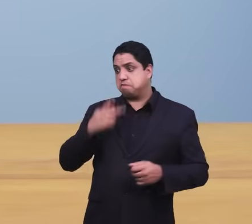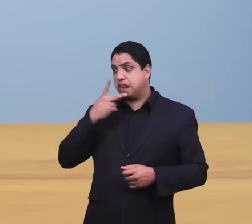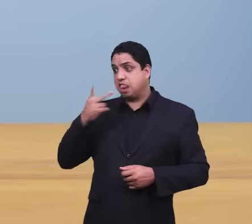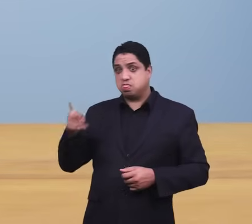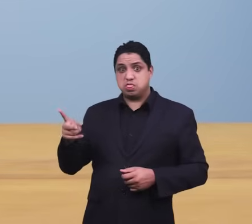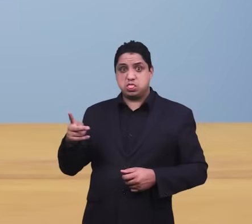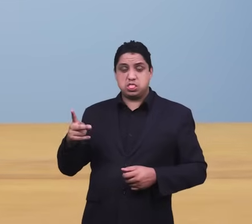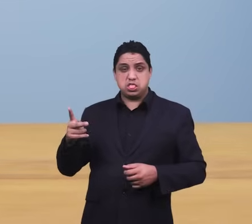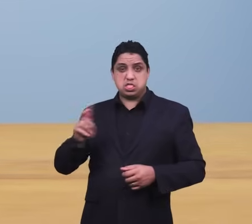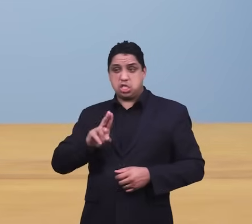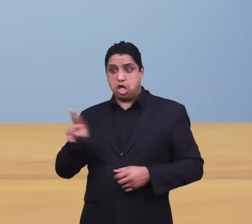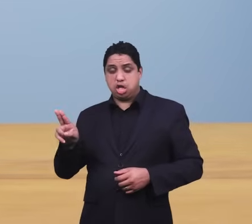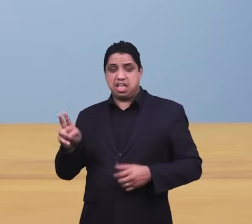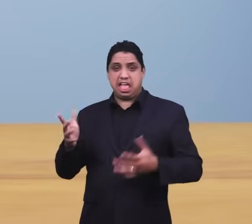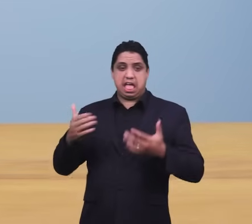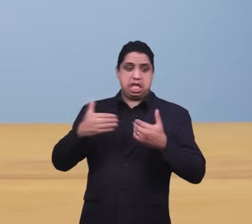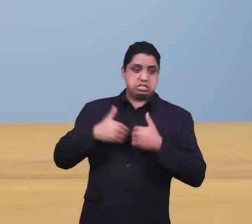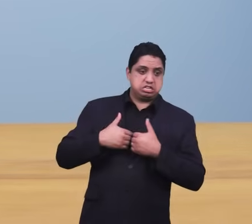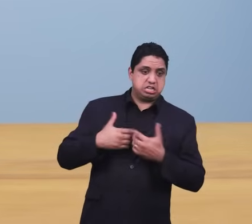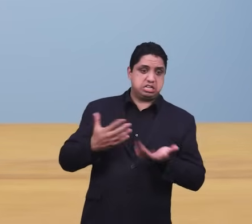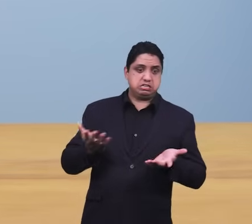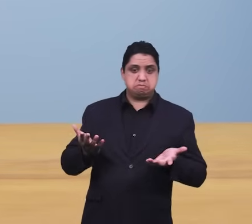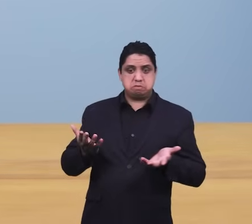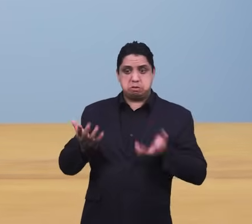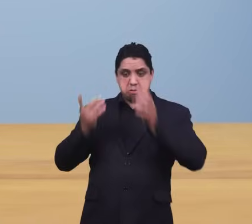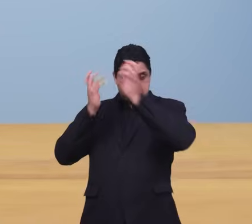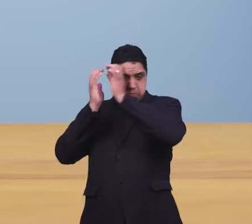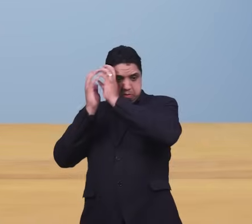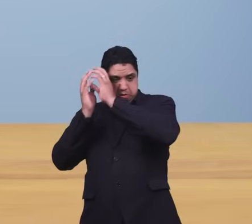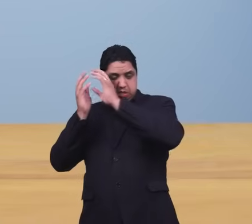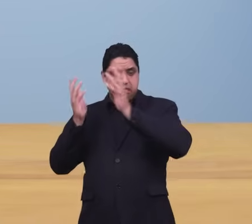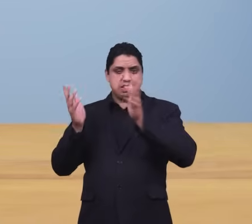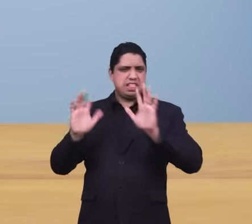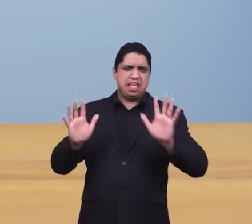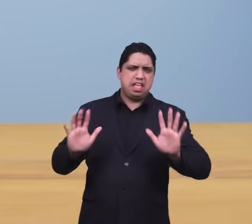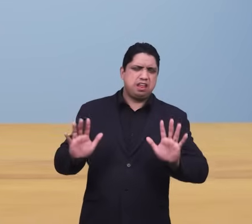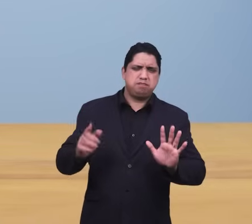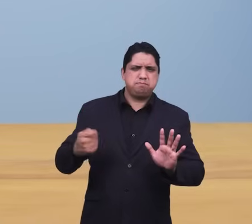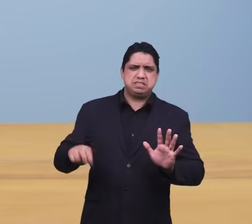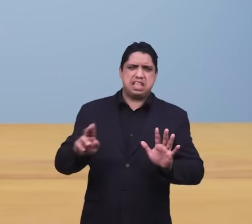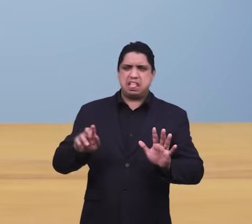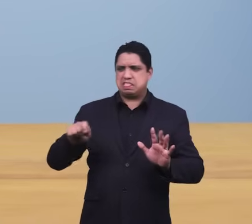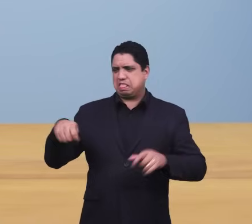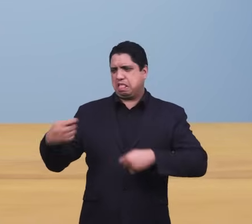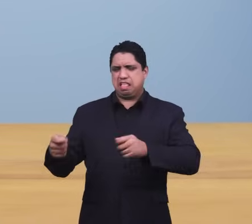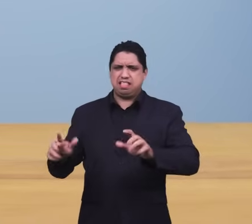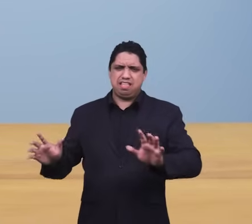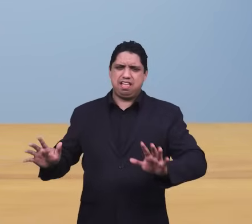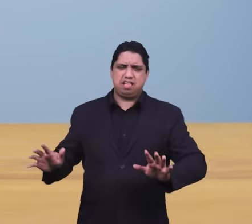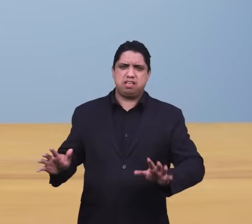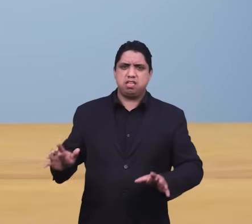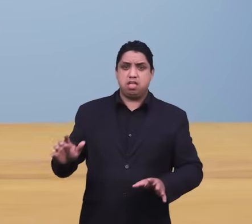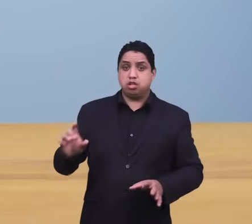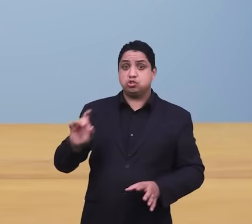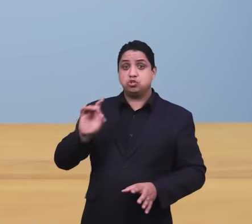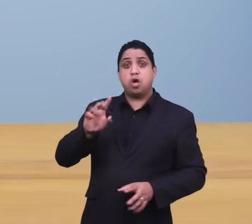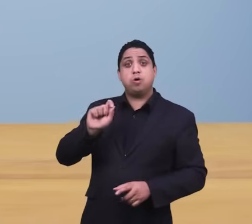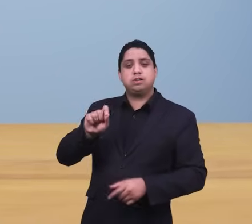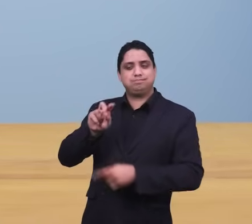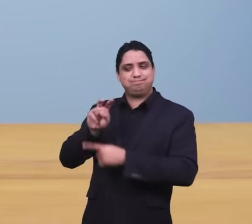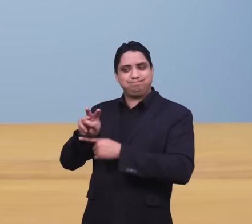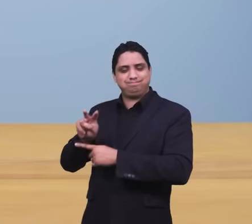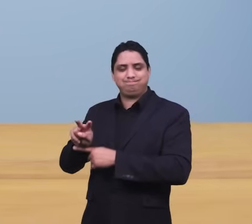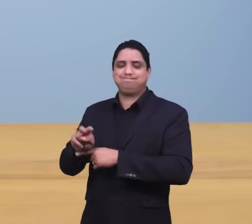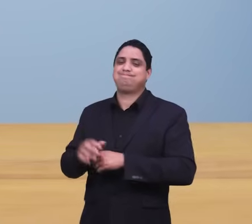de Down, é uma deficiência intelectual, é um transtorno bipolar. Não preciso. Como igreja eu não posso pedir esse diagnóstico.